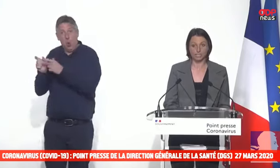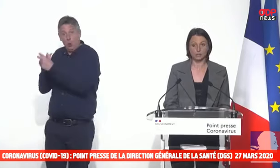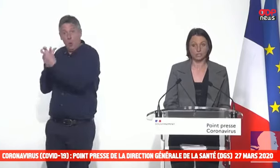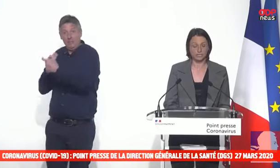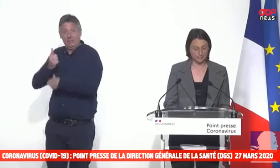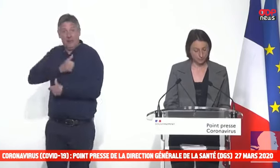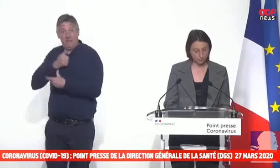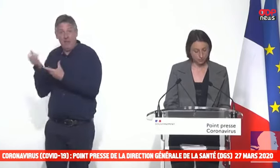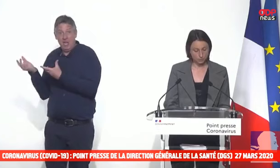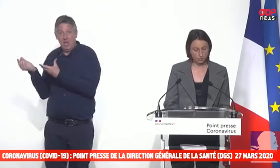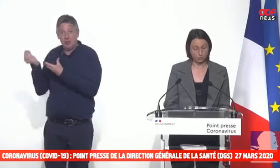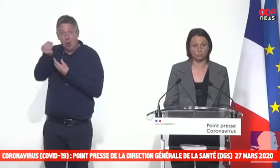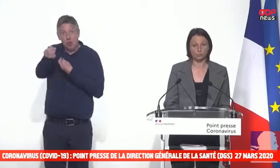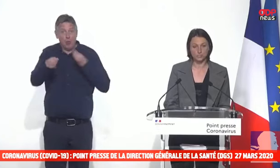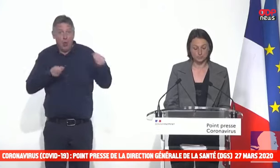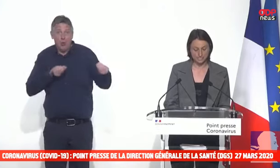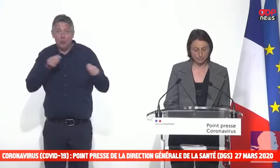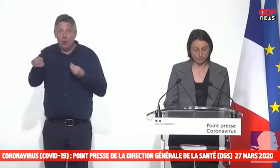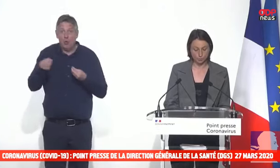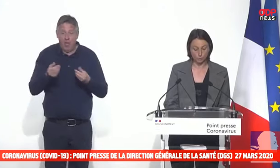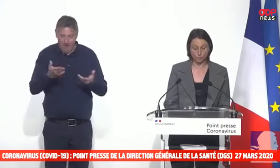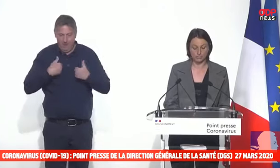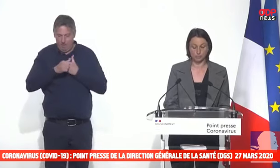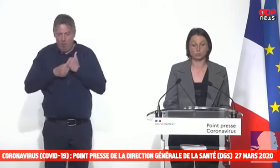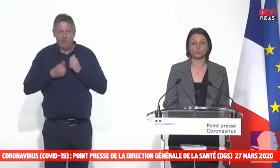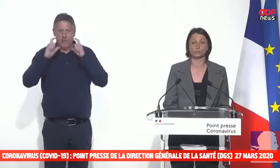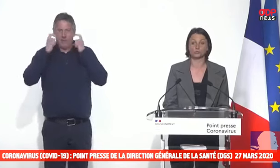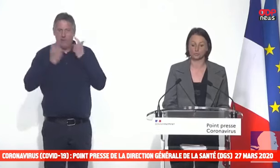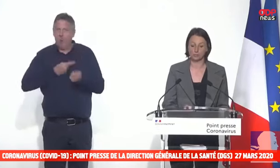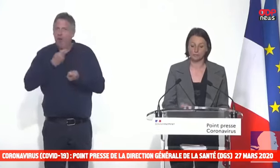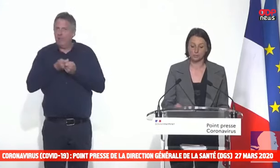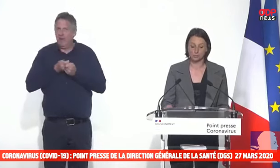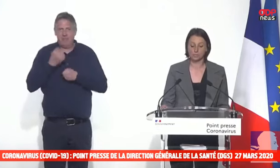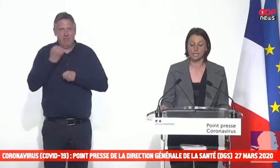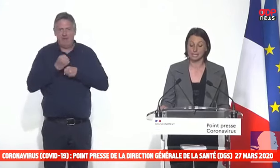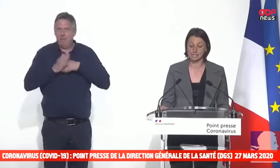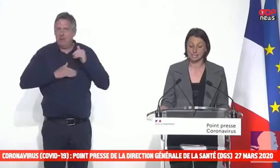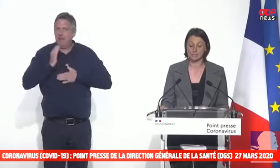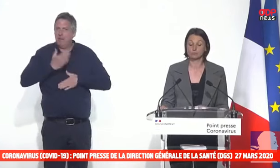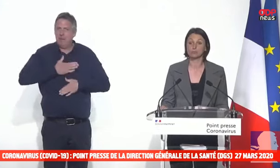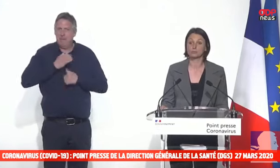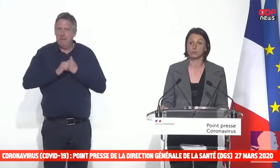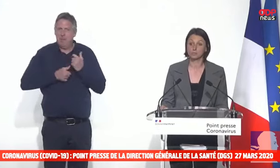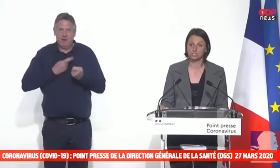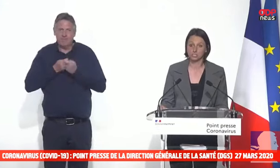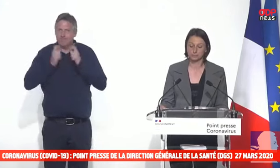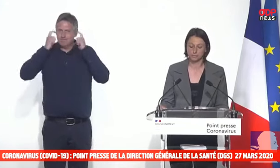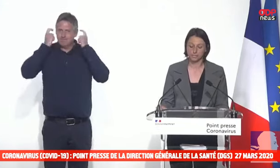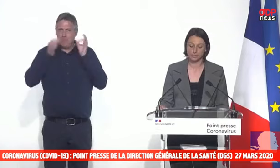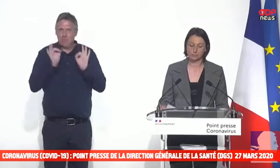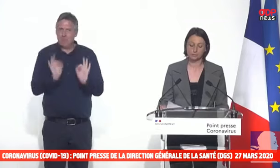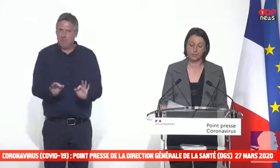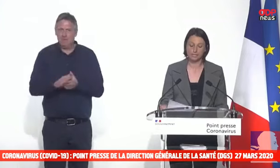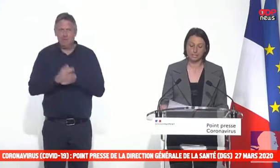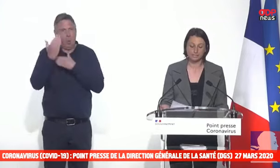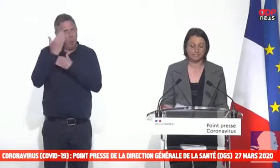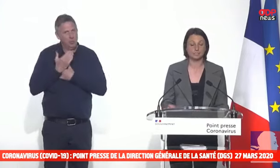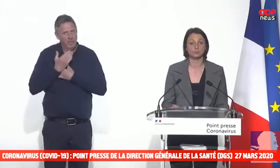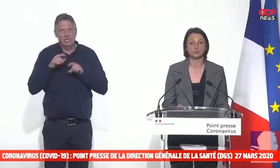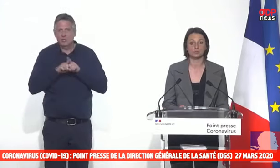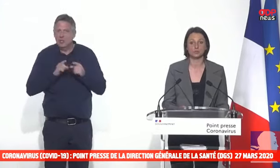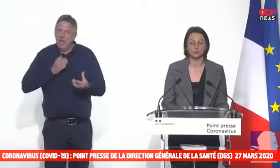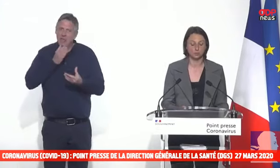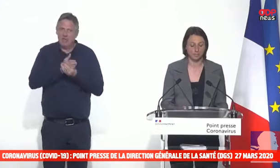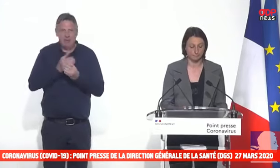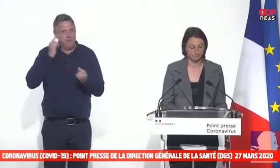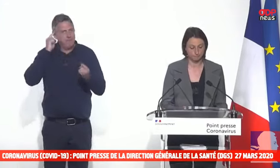que chacun ait à disposition le bon type d'équipement de protection en fonction de la mission exercée pour être protégé et pour pouvoir réaliser cette